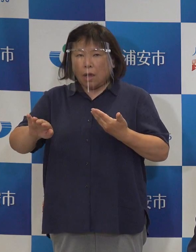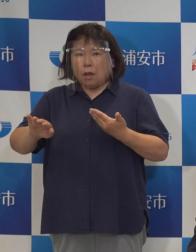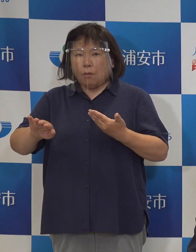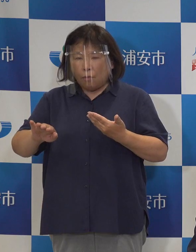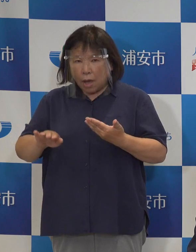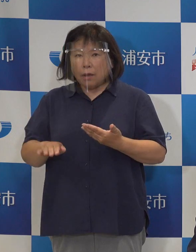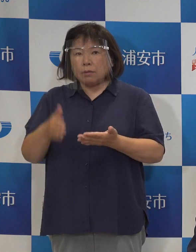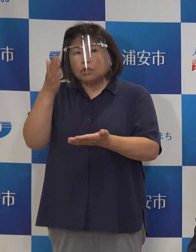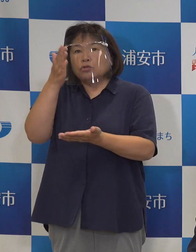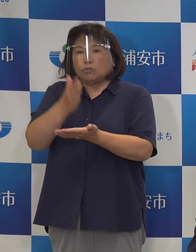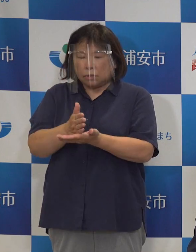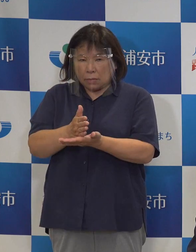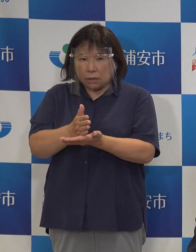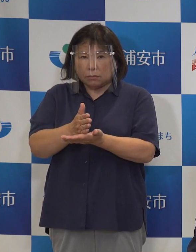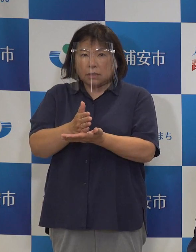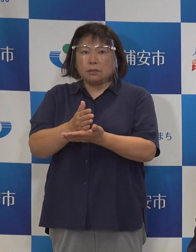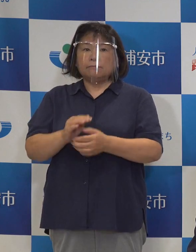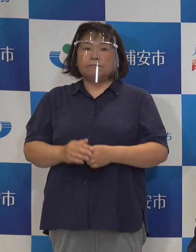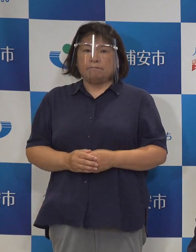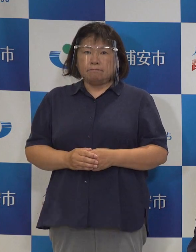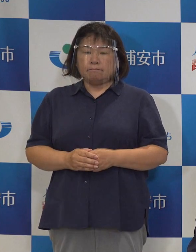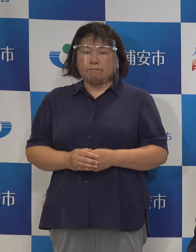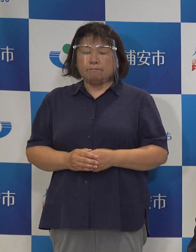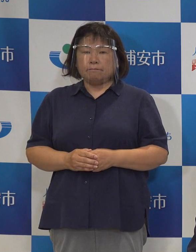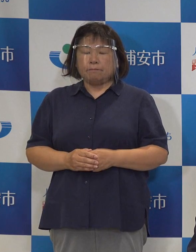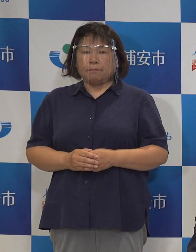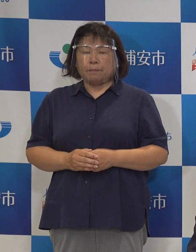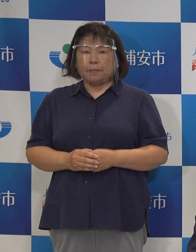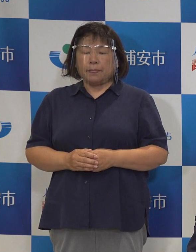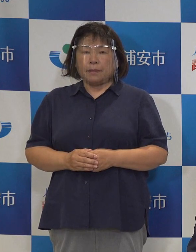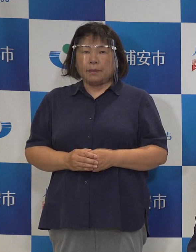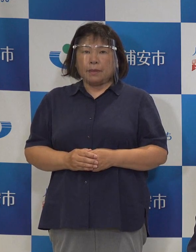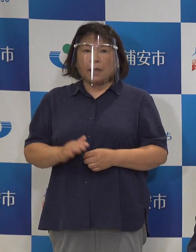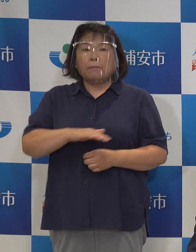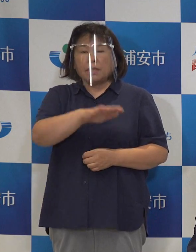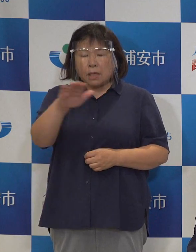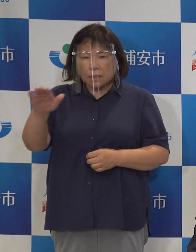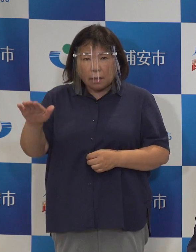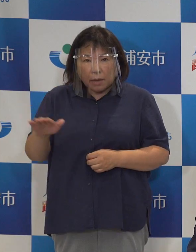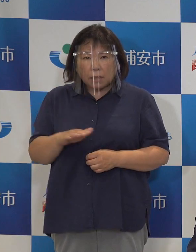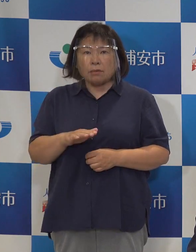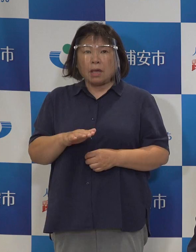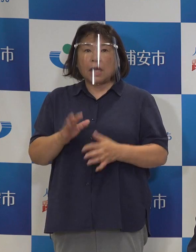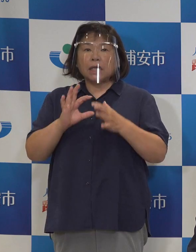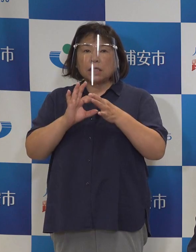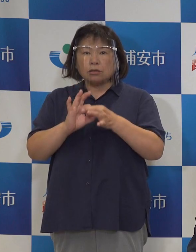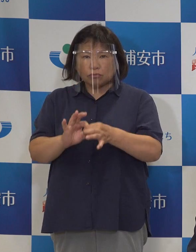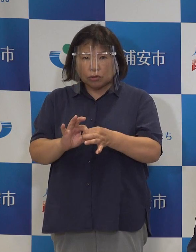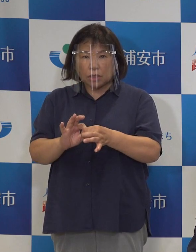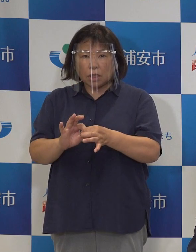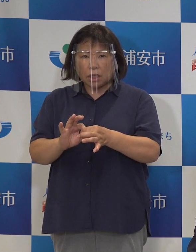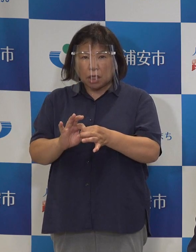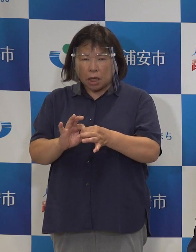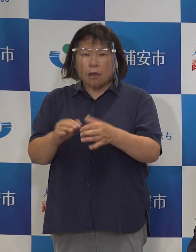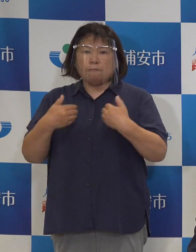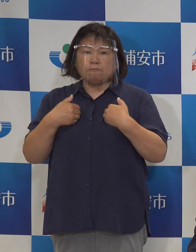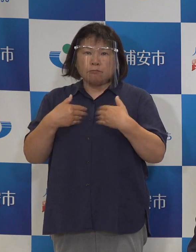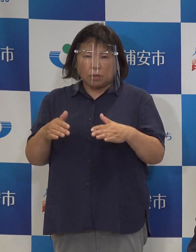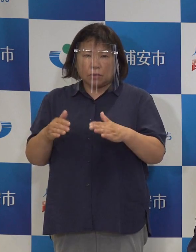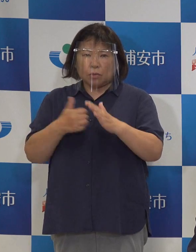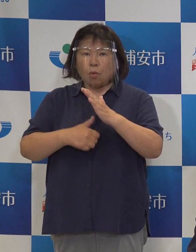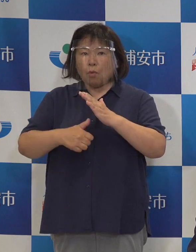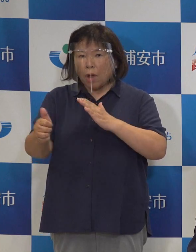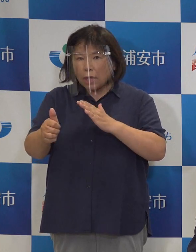規模にかかわらず中止いたします市民の皆様には引き続き不要不急の外出